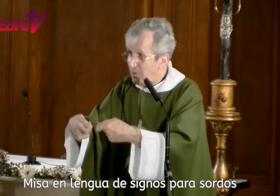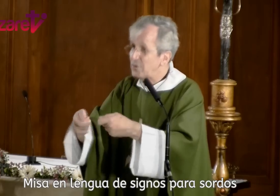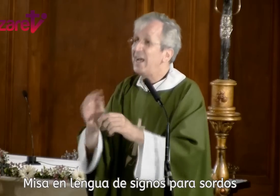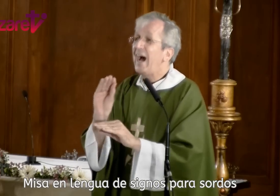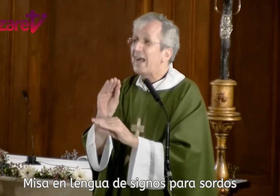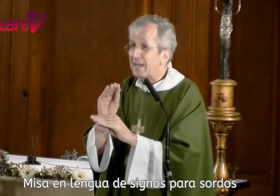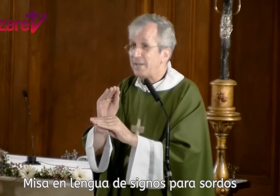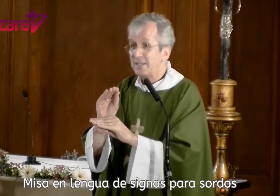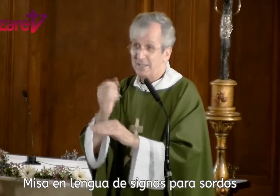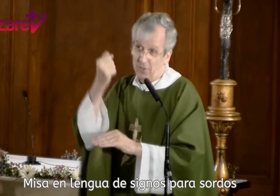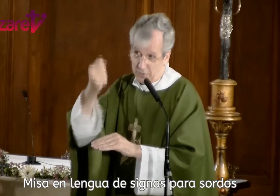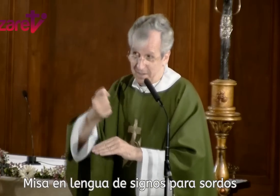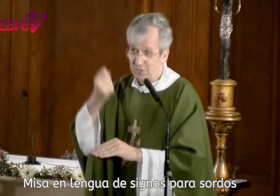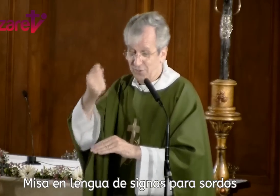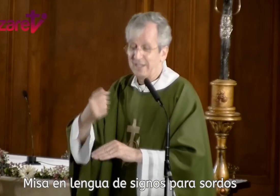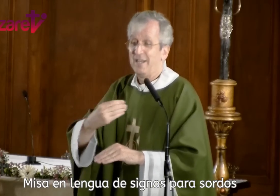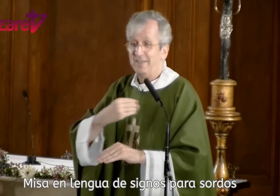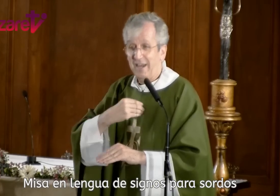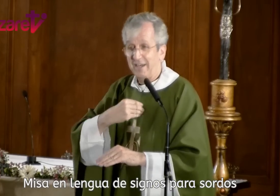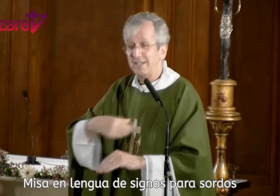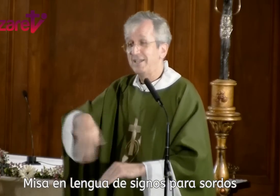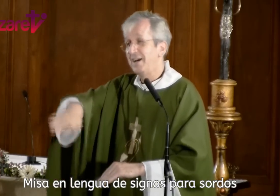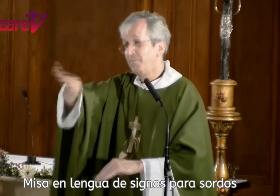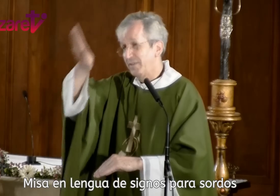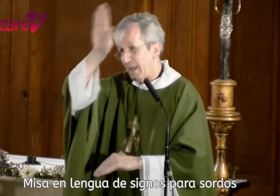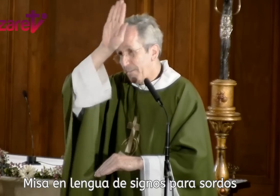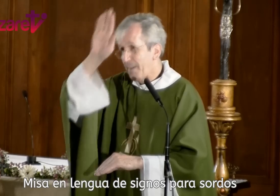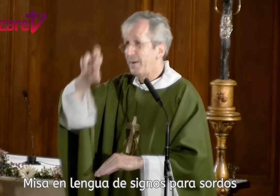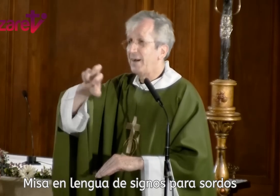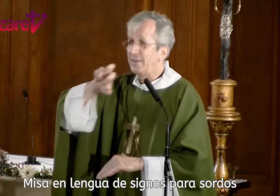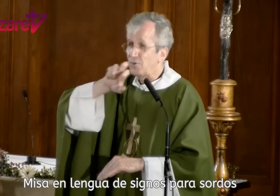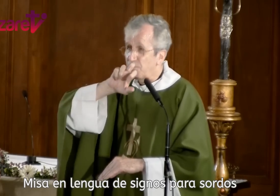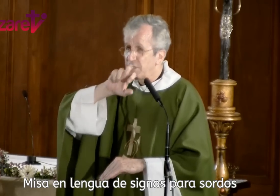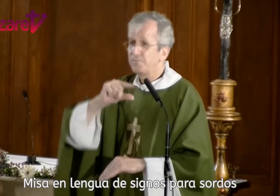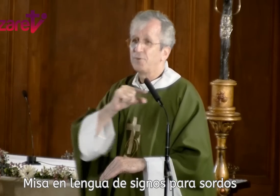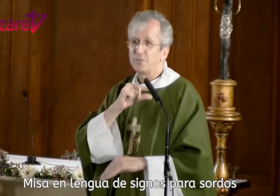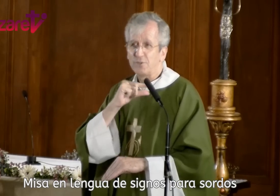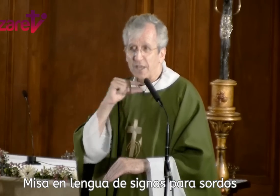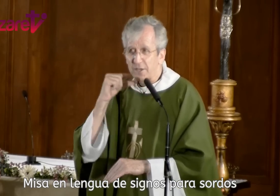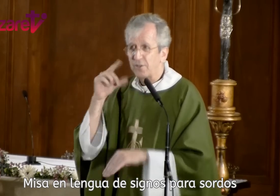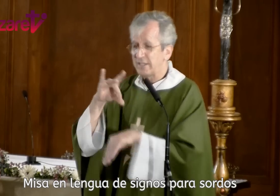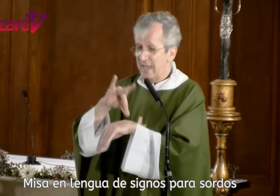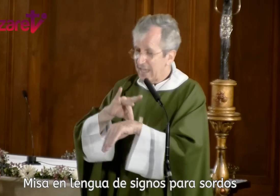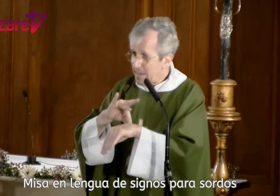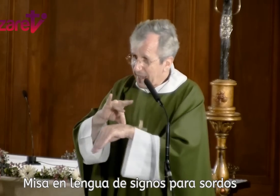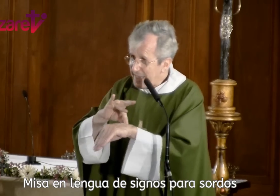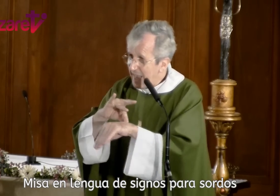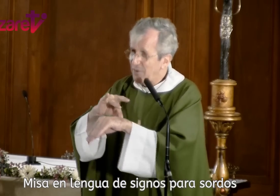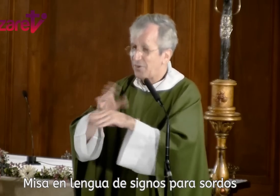dándonos a través de los pastores de la Iglesia, del Papa, de los obispos, de los sacerdotes, que van guiando,